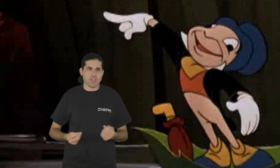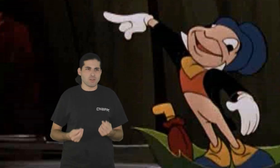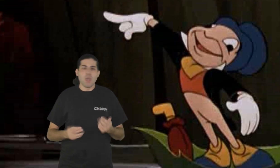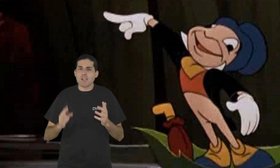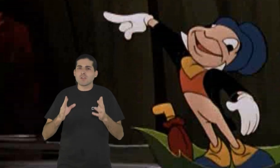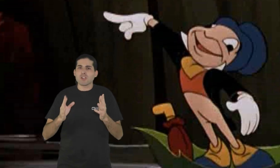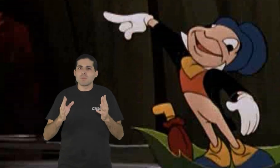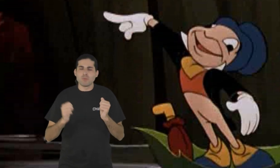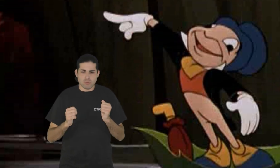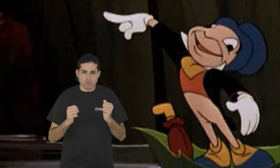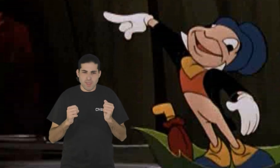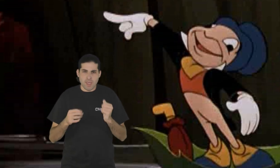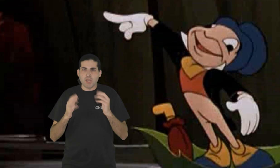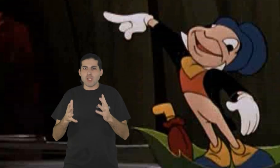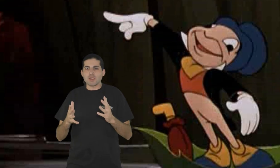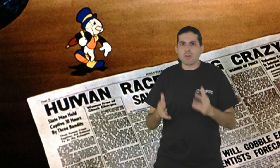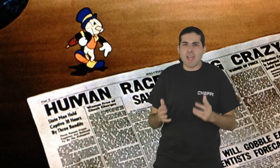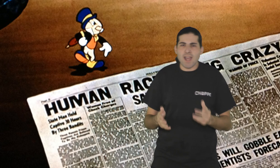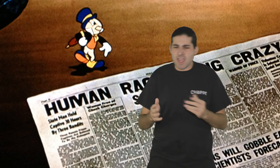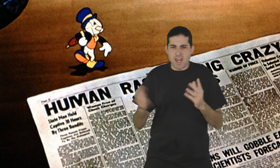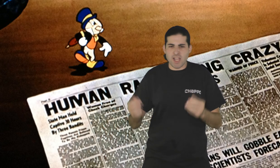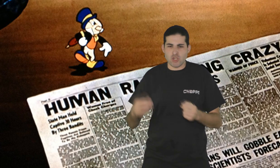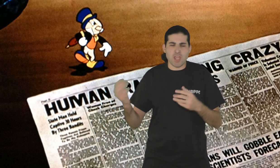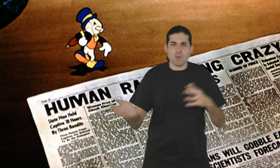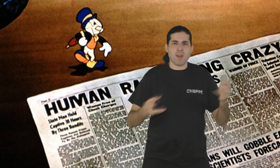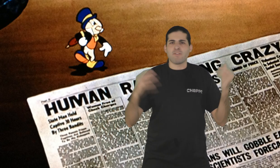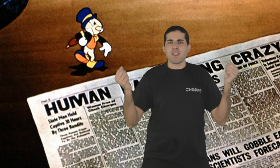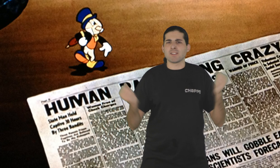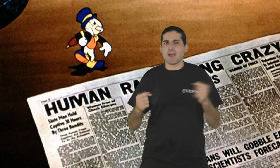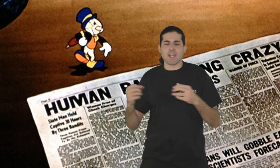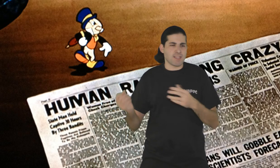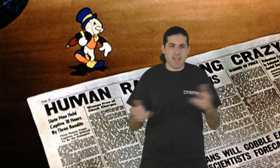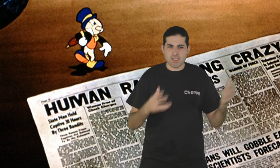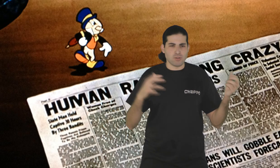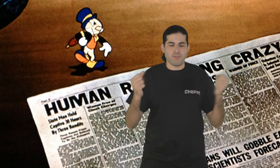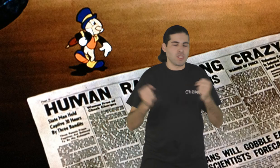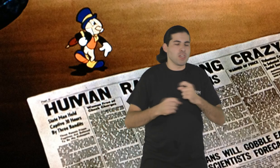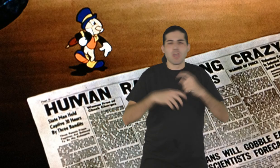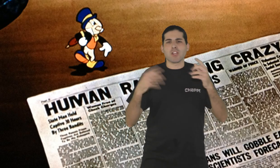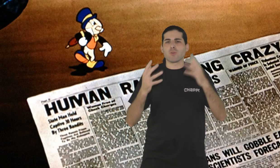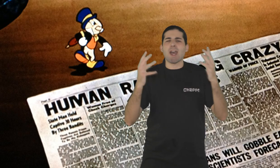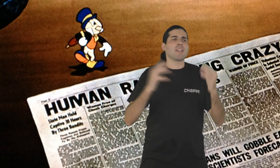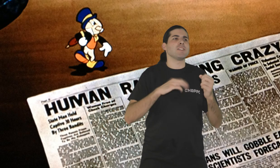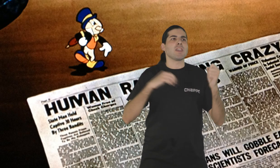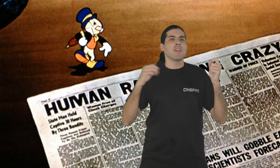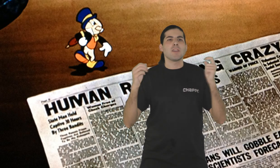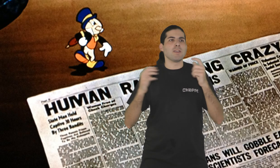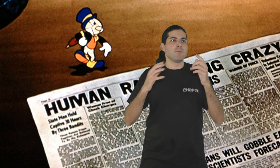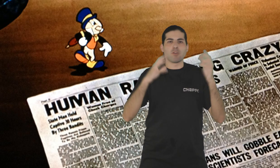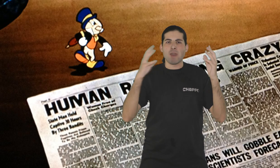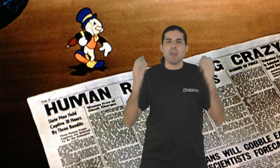tratta di questo. Addirittura c'è un punto dove c'è il giornale e legge guerra fredda, catastrofi naturali